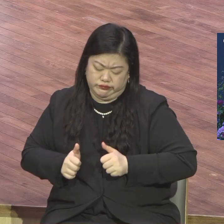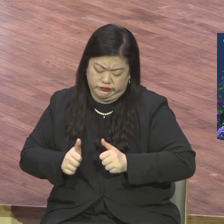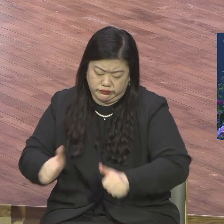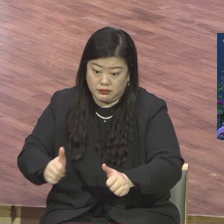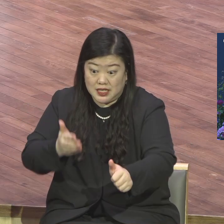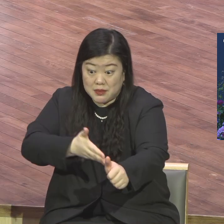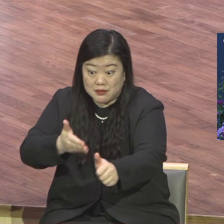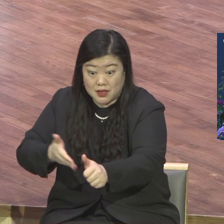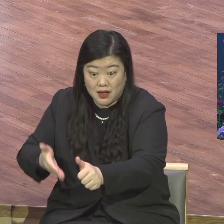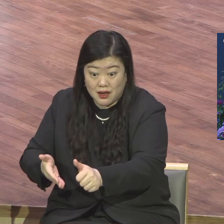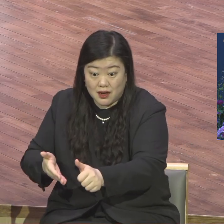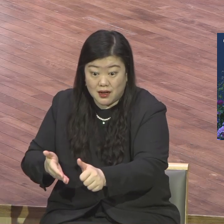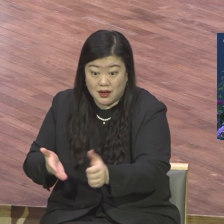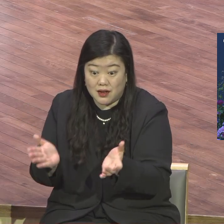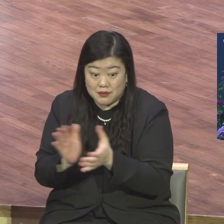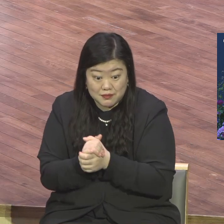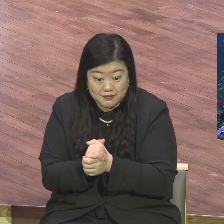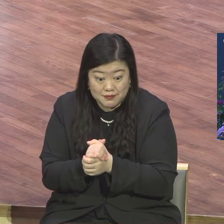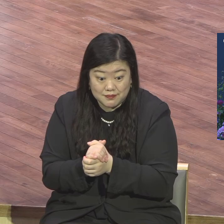축복합니다.